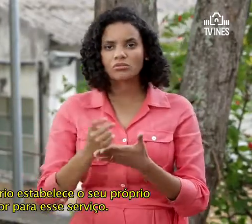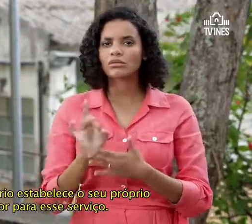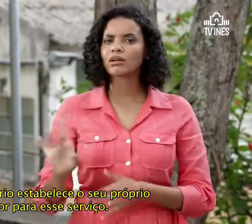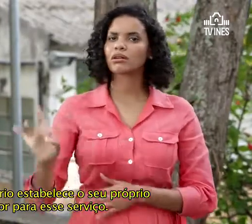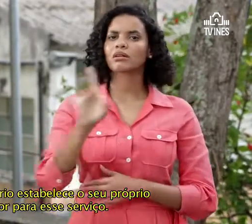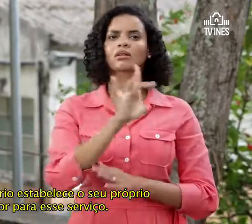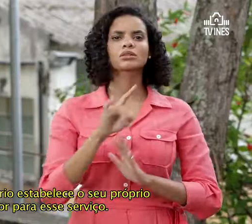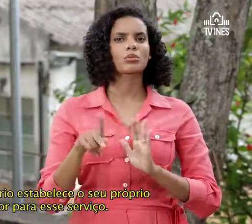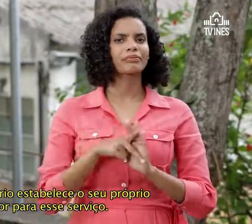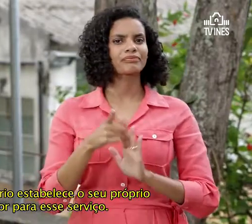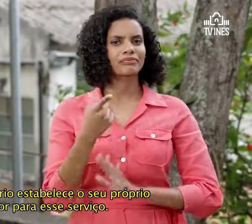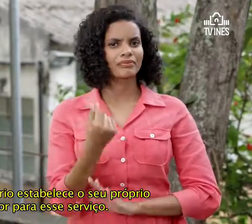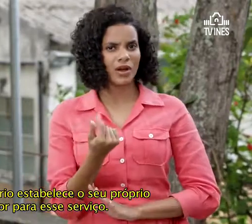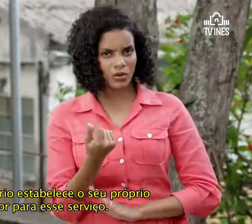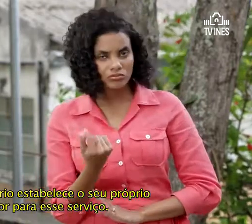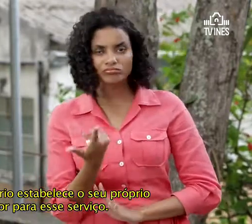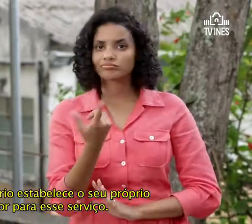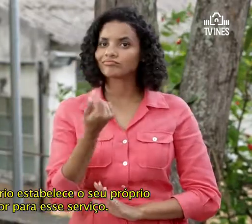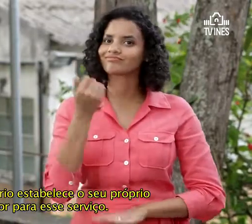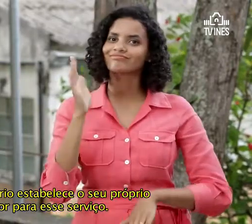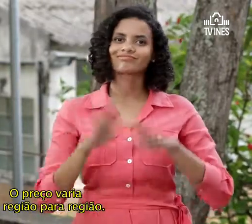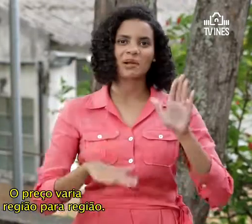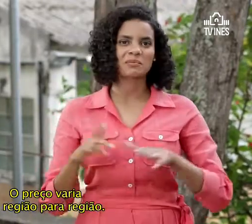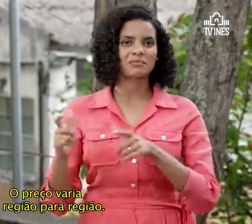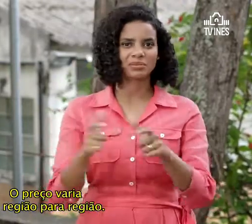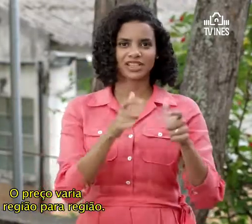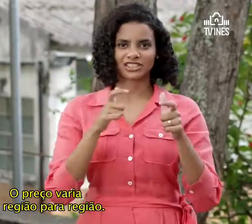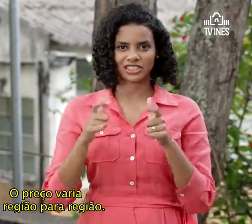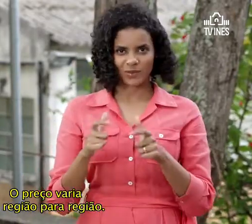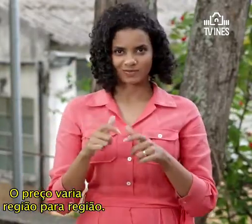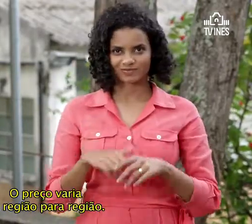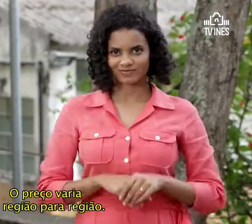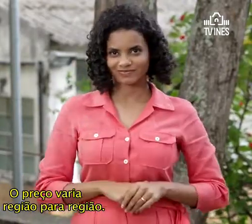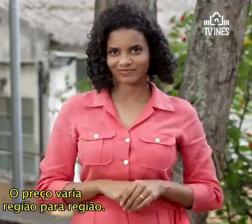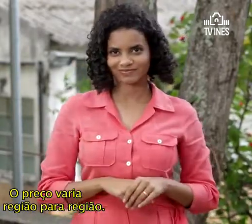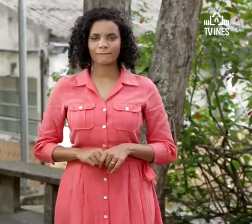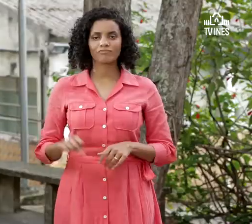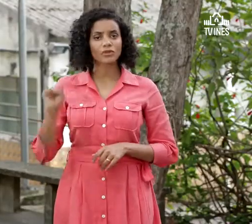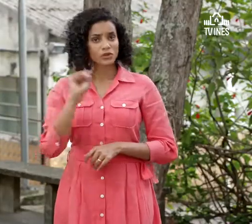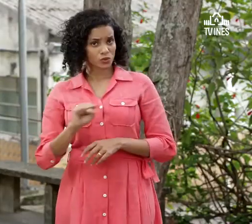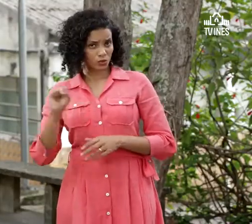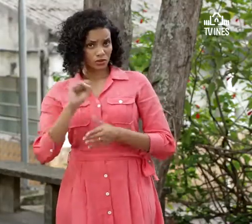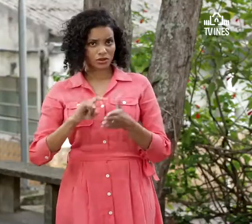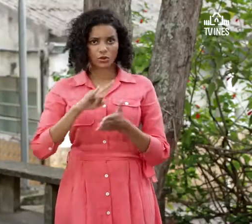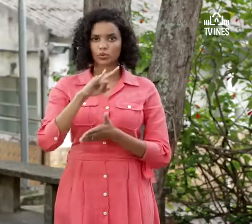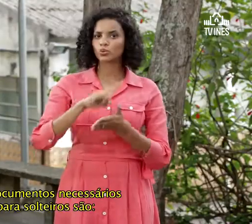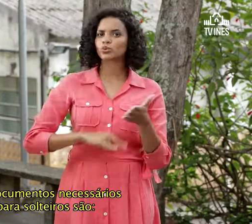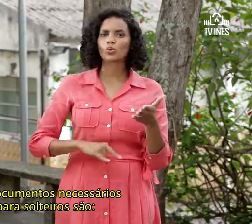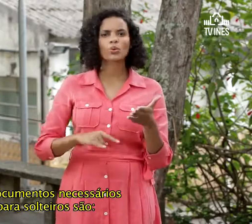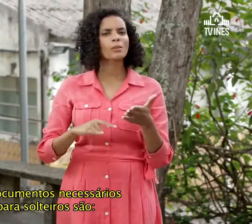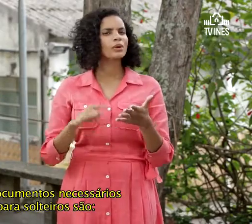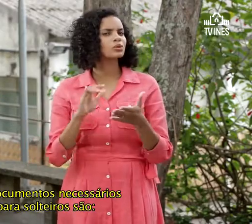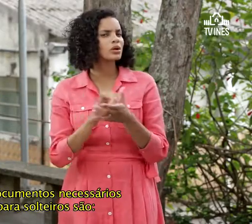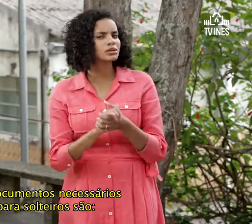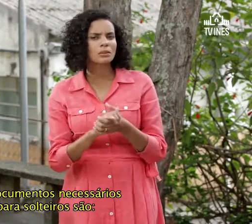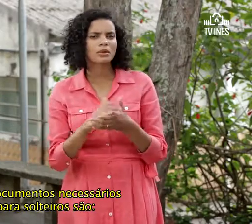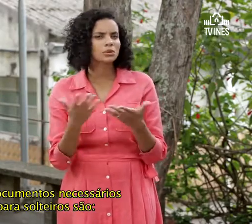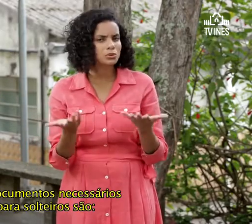cartório estabelece o seu próprio valor para esse serviço. O preço varia de região para região. Os documentos necessários para